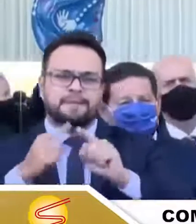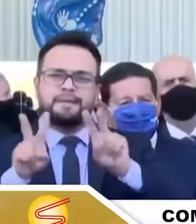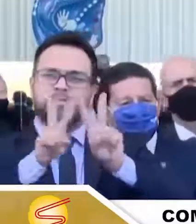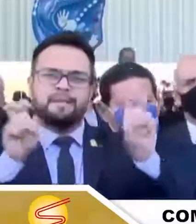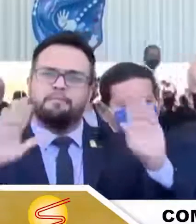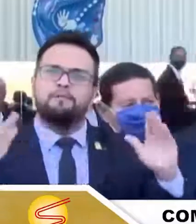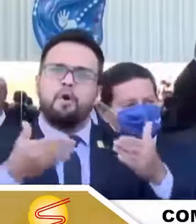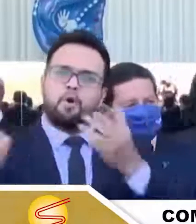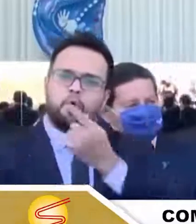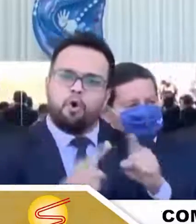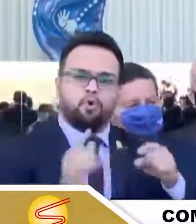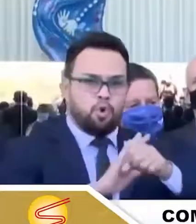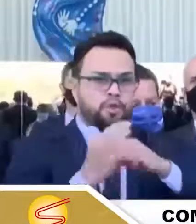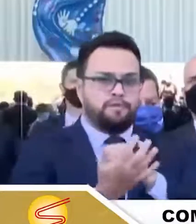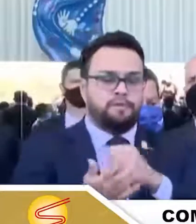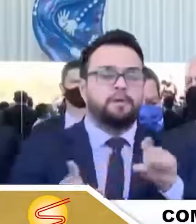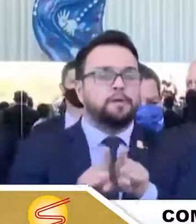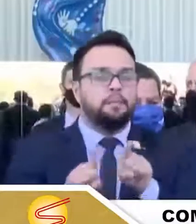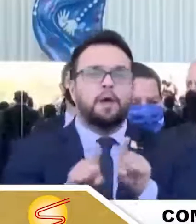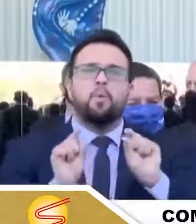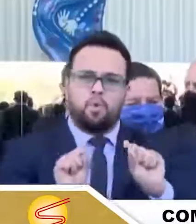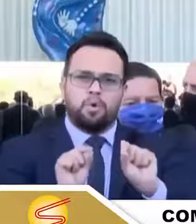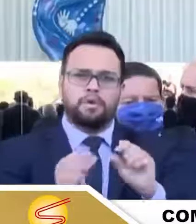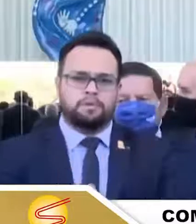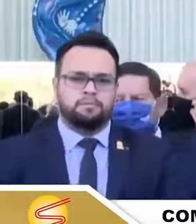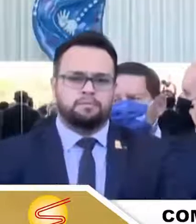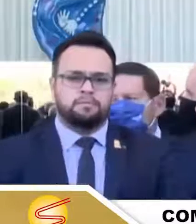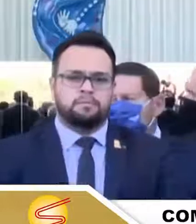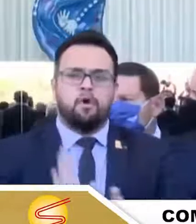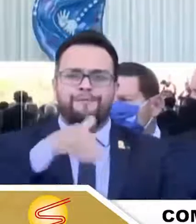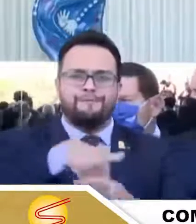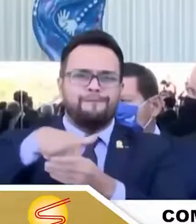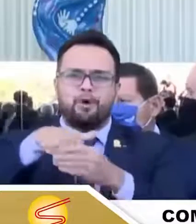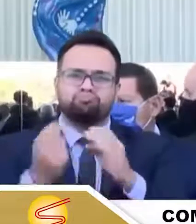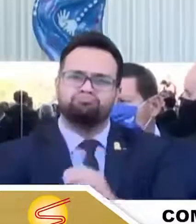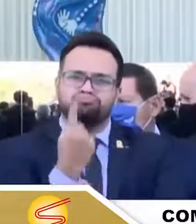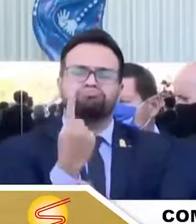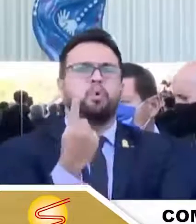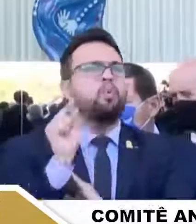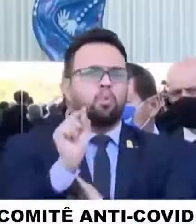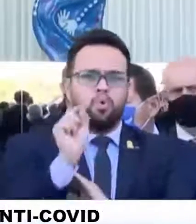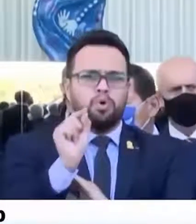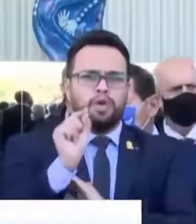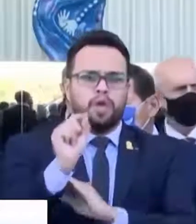presidente, mas que não têm eficácia comprovada contra a Covid-19, de acordo com pesquisas científicas internacionais.